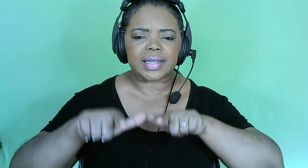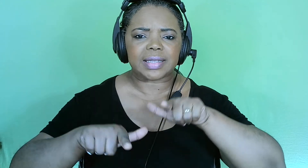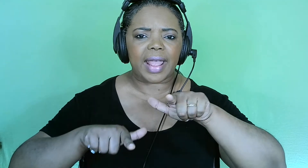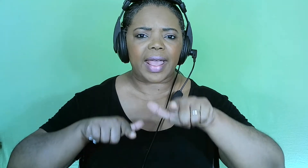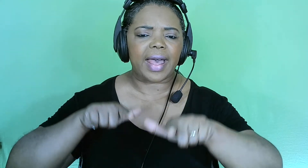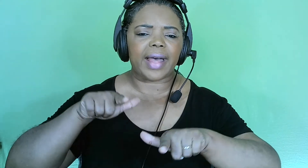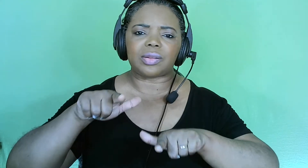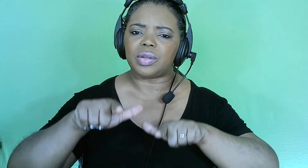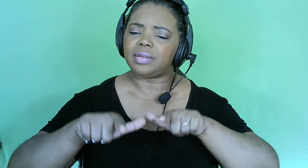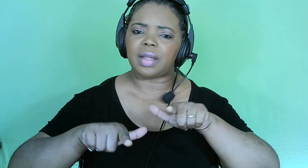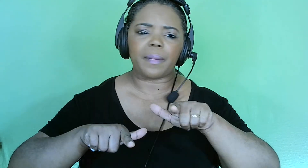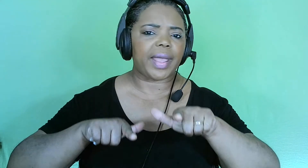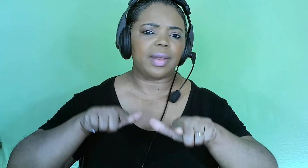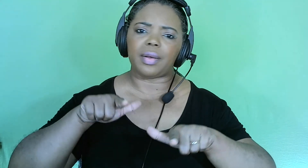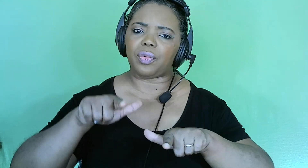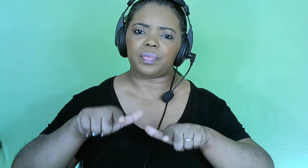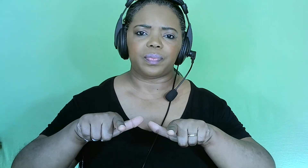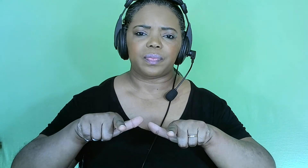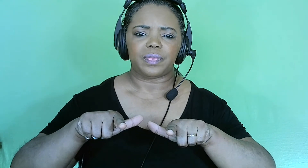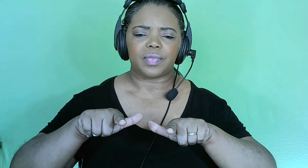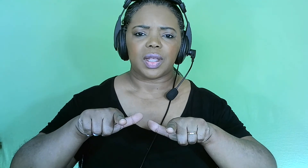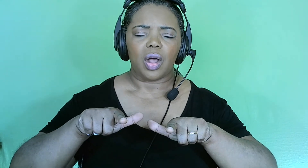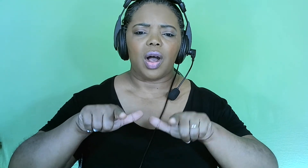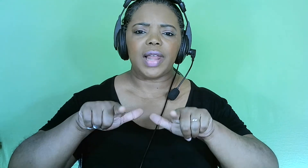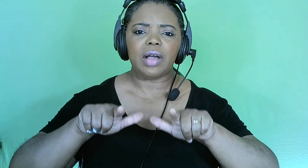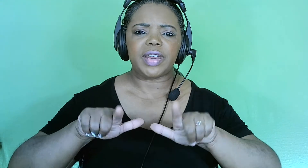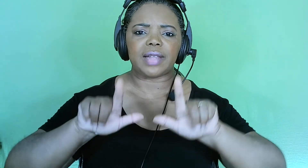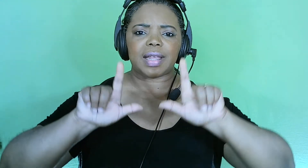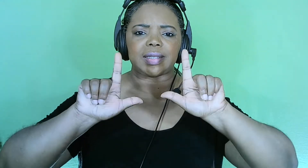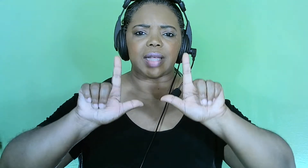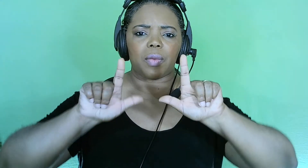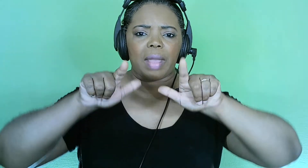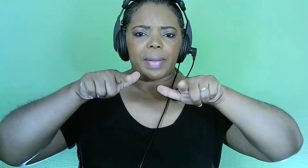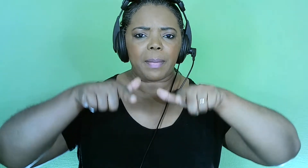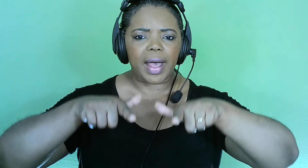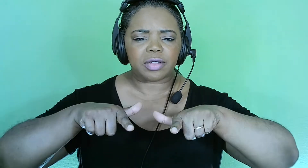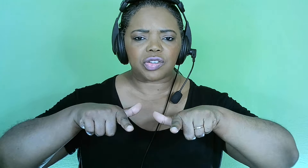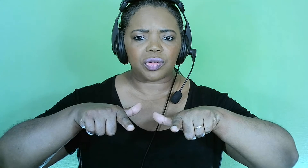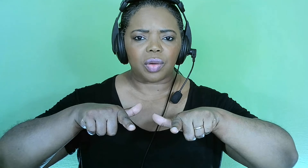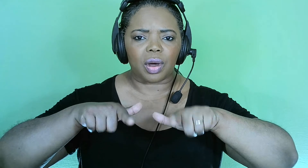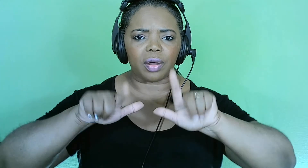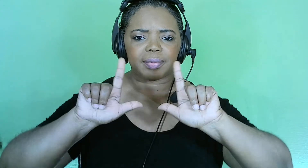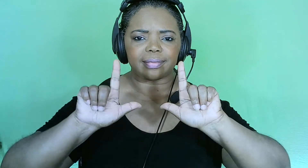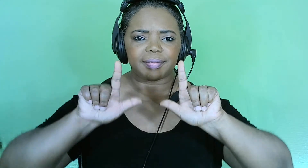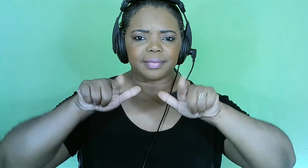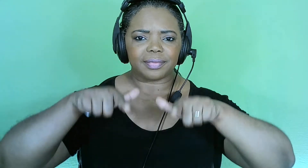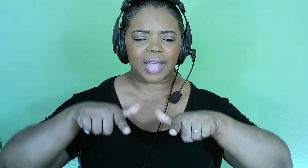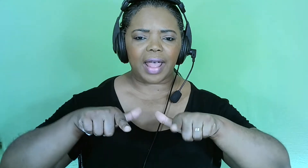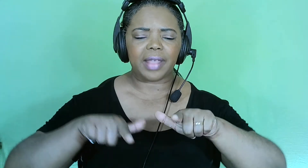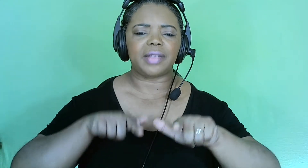está errado? Também não. Olha a orientação, é para baixo, ó, tá? Então,